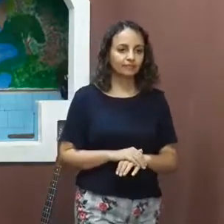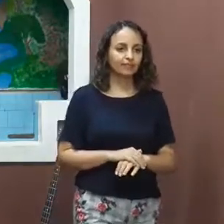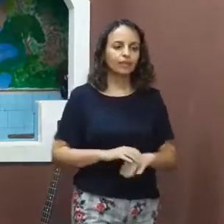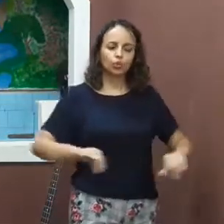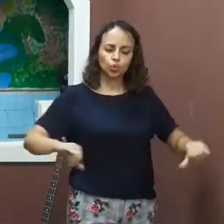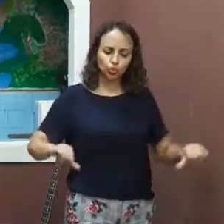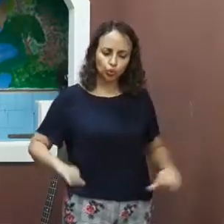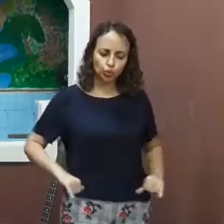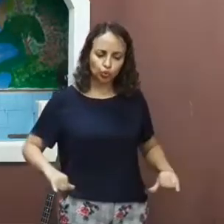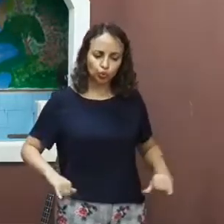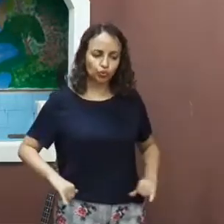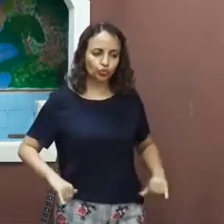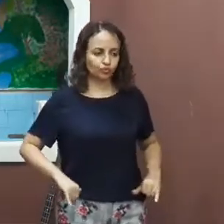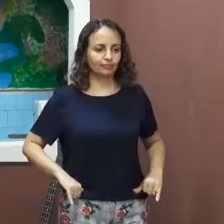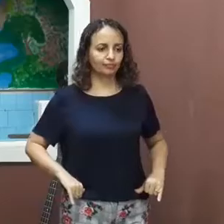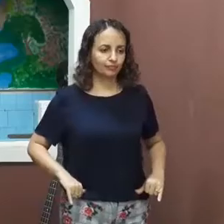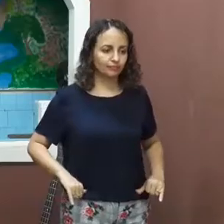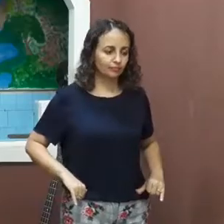sofrendo.